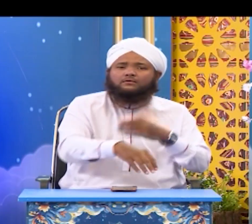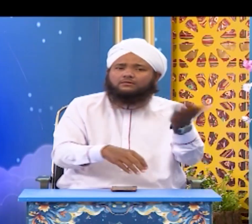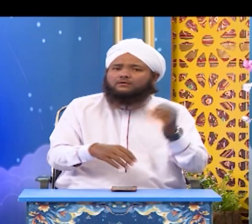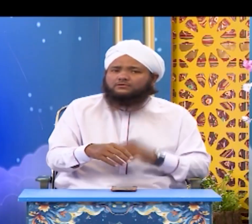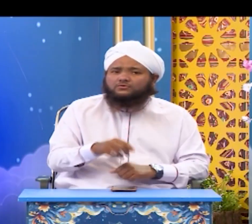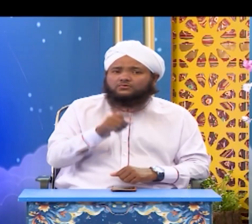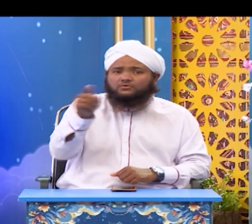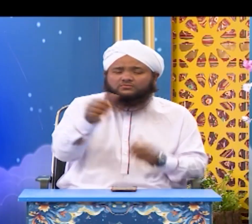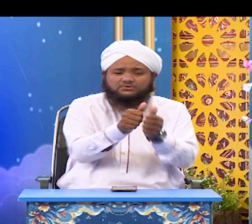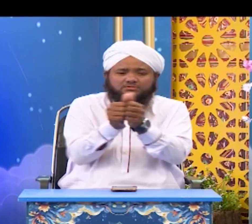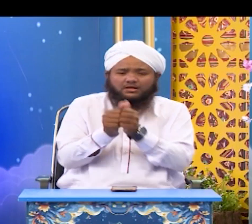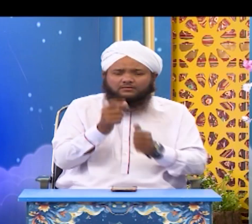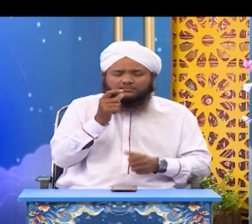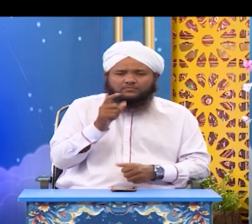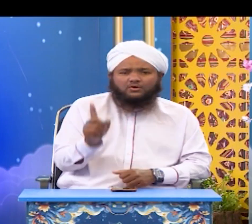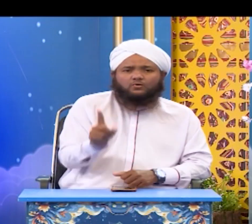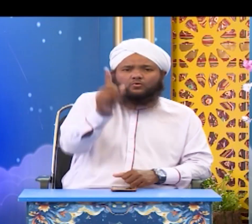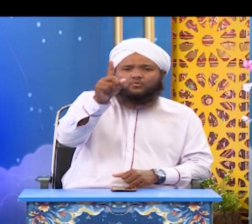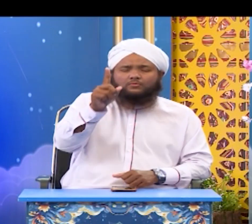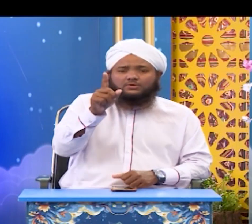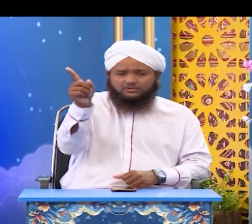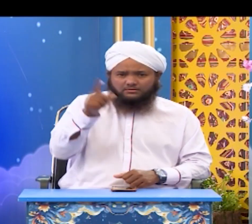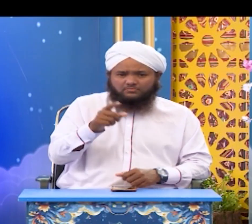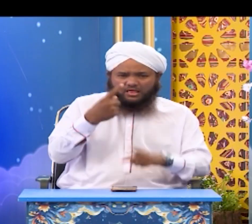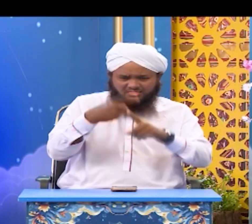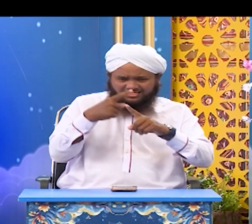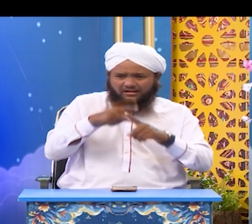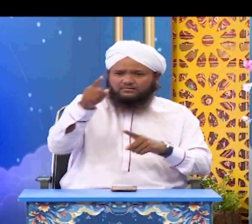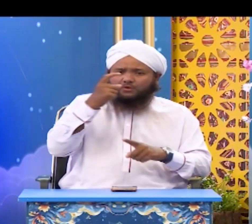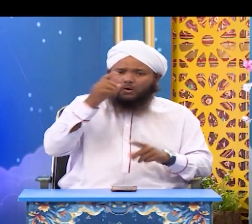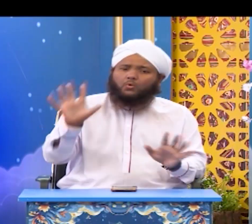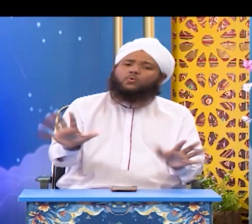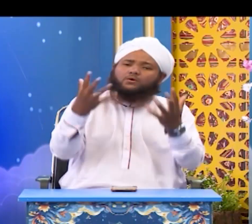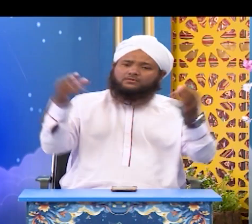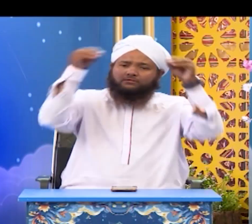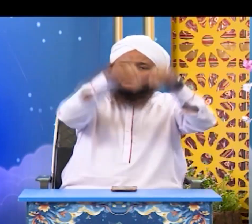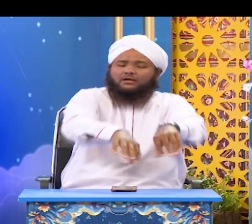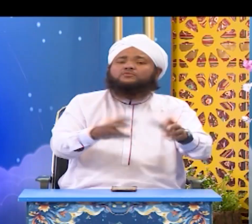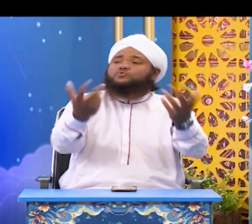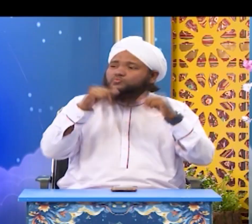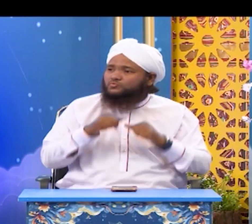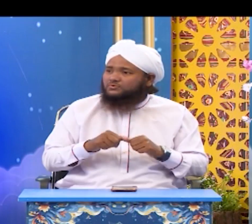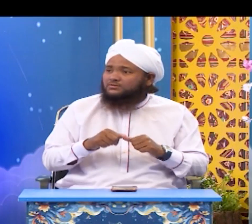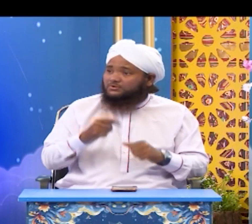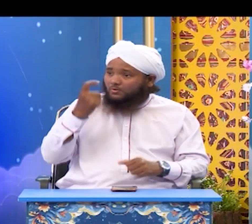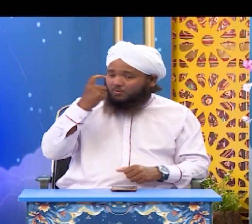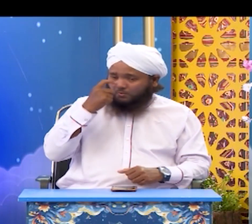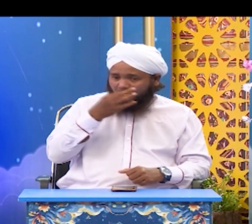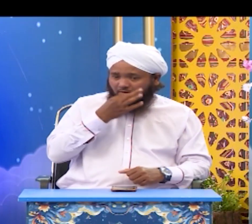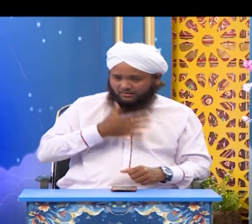اس علمدار اور اسلام کے شیدائی کی غیرت ایمانی کو جوش آیا، اور آپ نے اپنے اختیارات یعنی